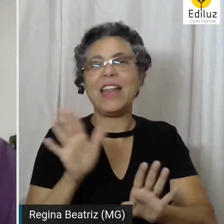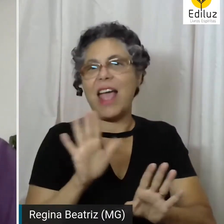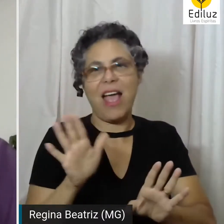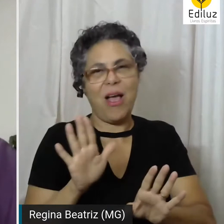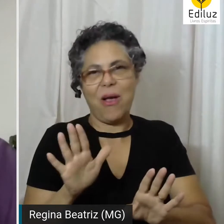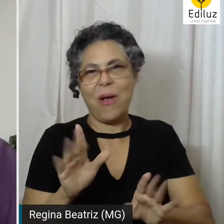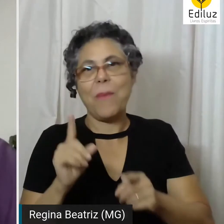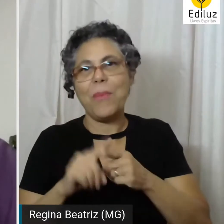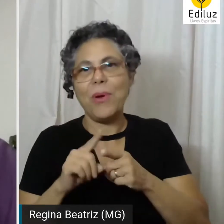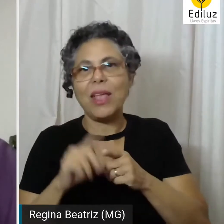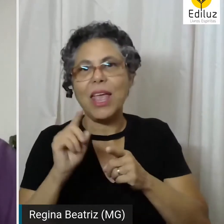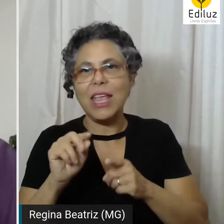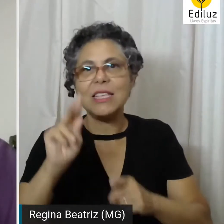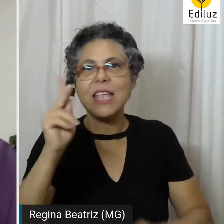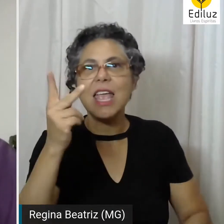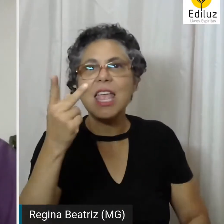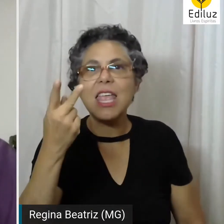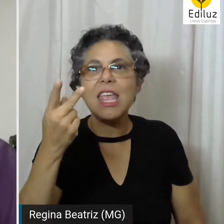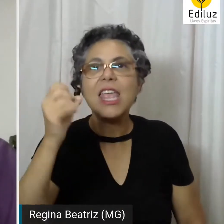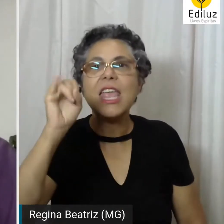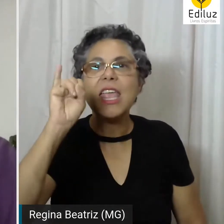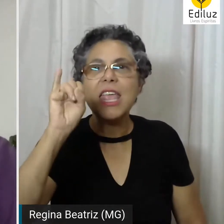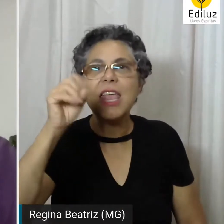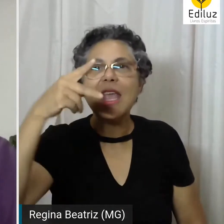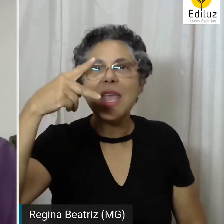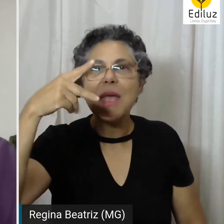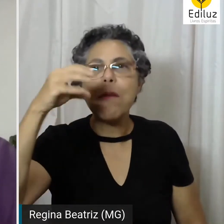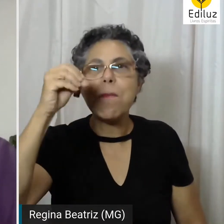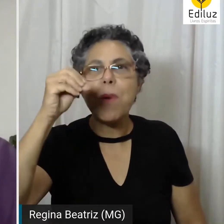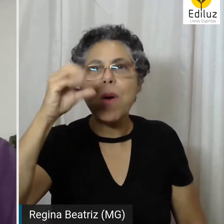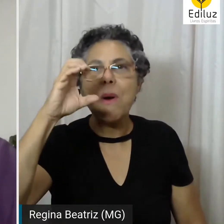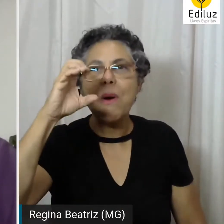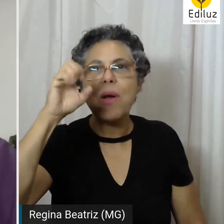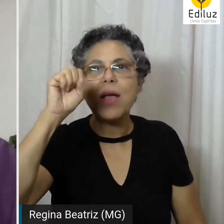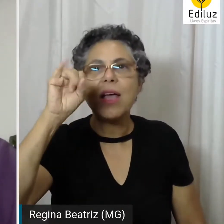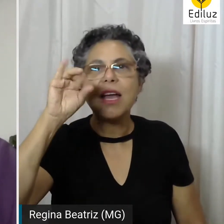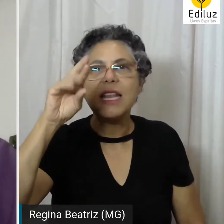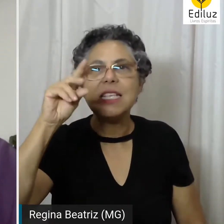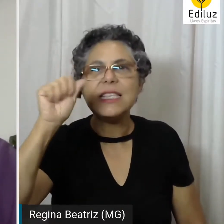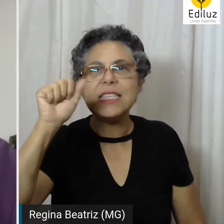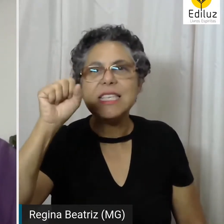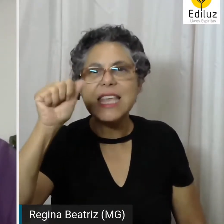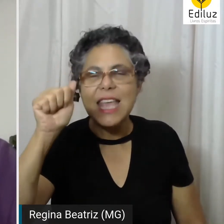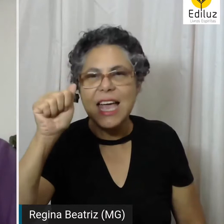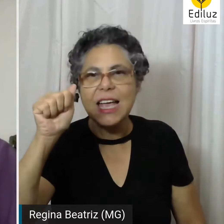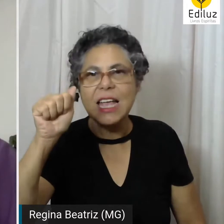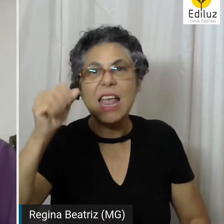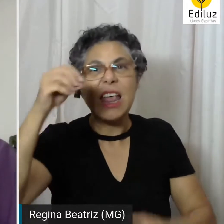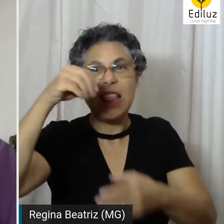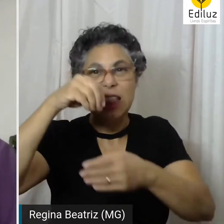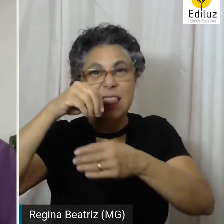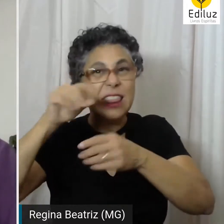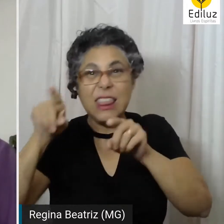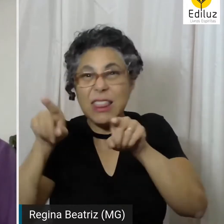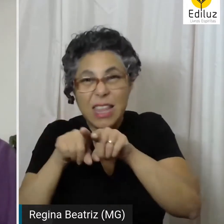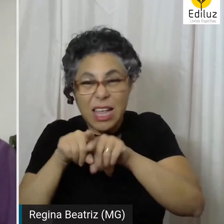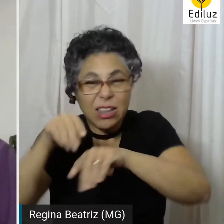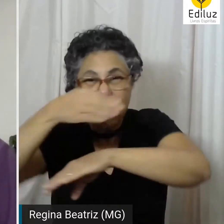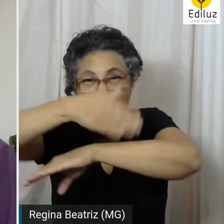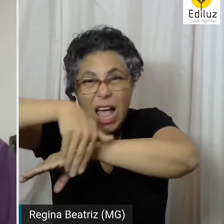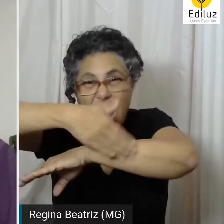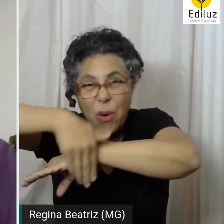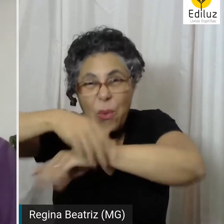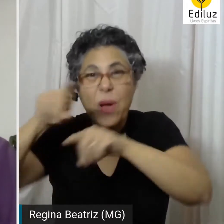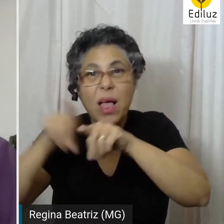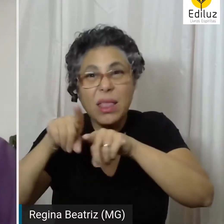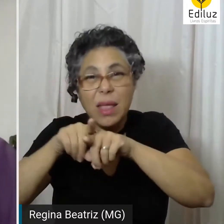os hipócritas nas sinagogas e nas ruas, para serem